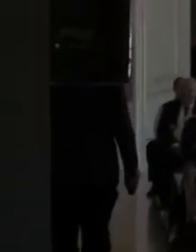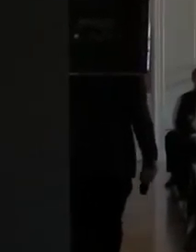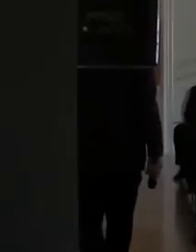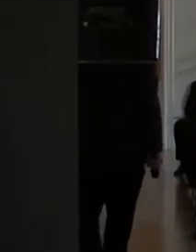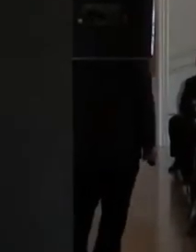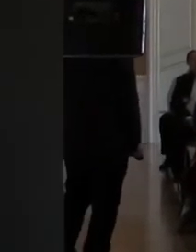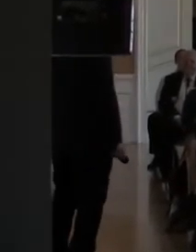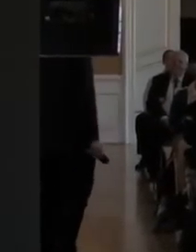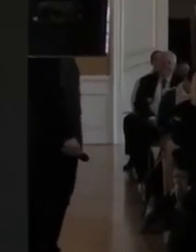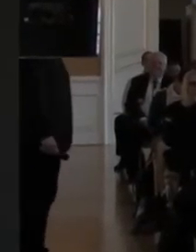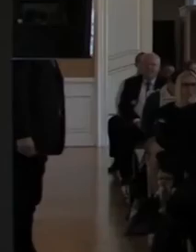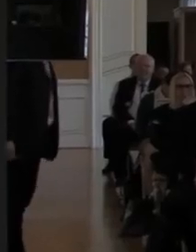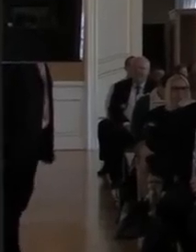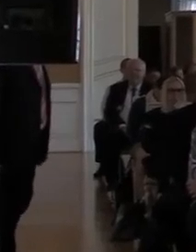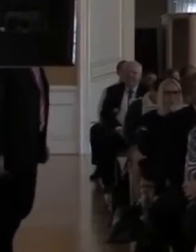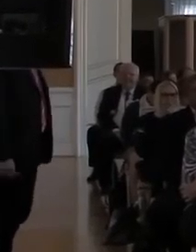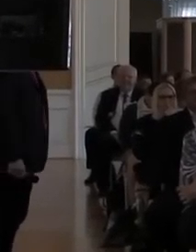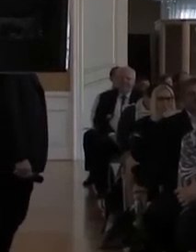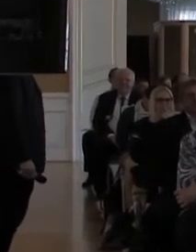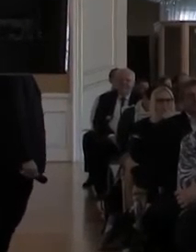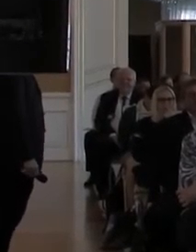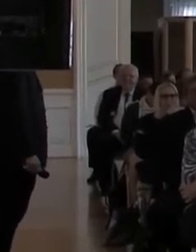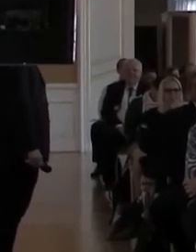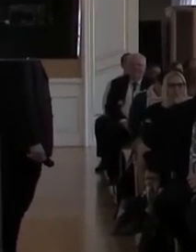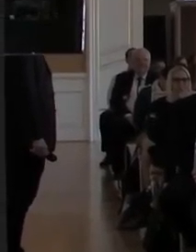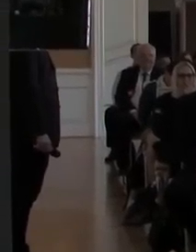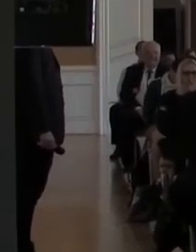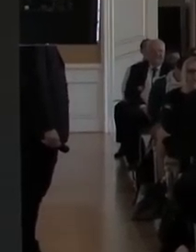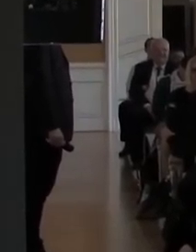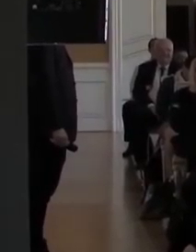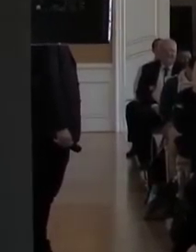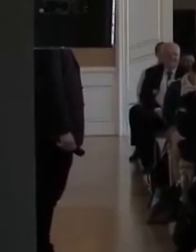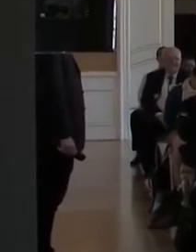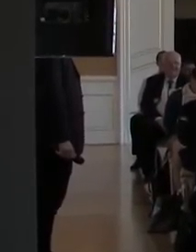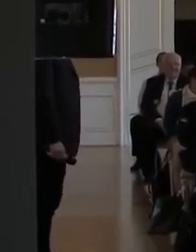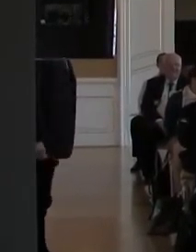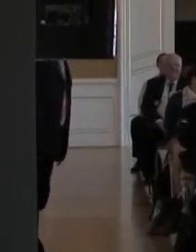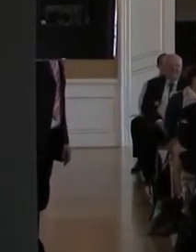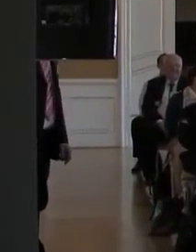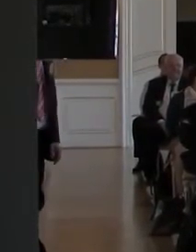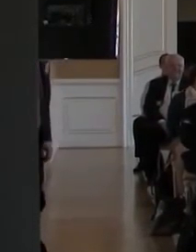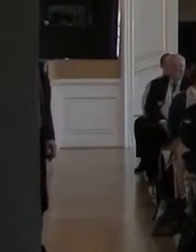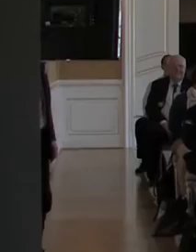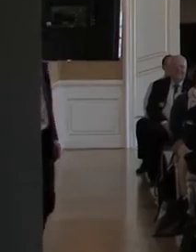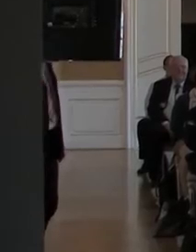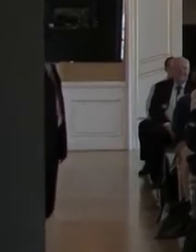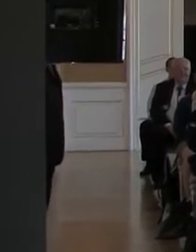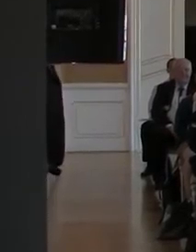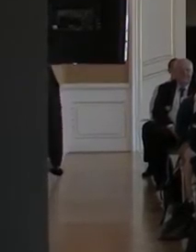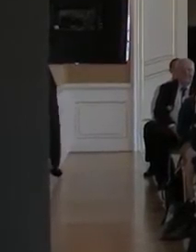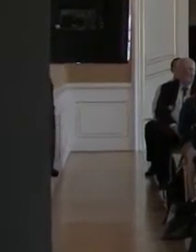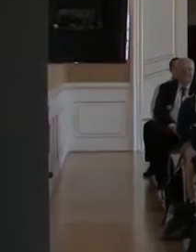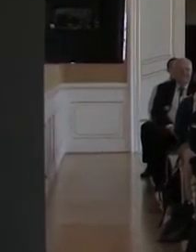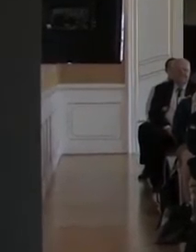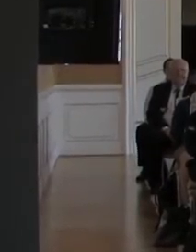slyšíme. A i vás poprosím o představení se. Prosím. Dobrý den, já se jmenuji Zuzana Žampachová, jsem z Brna, pracuji ve